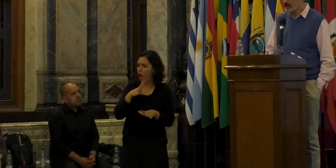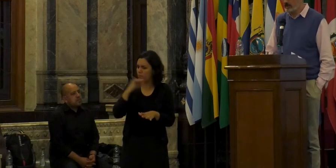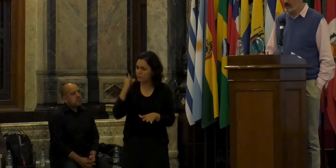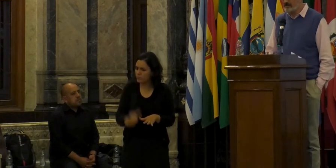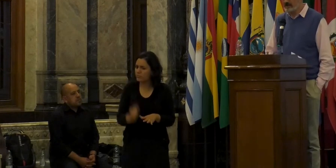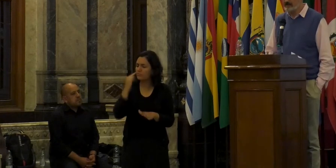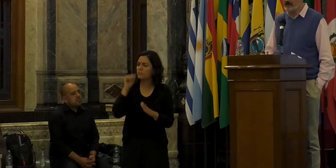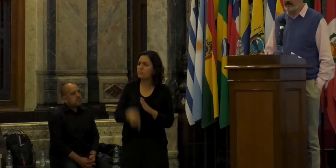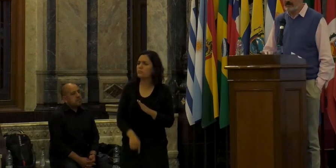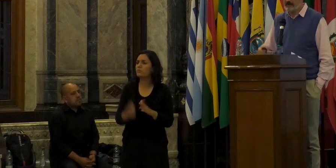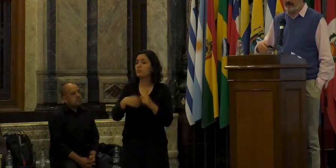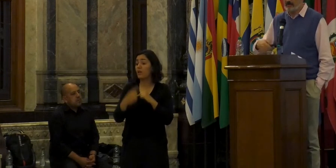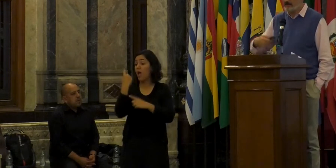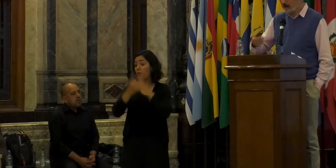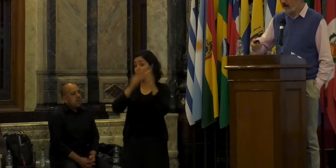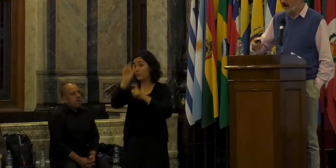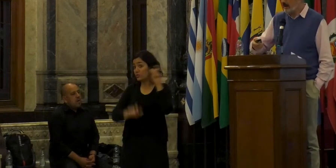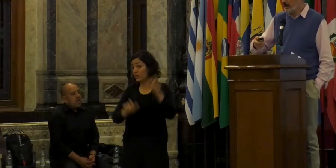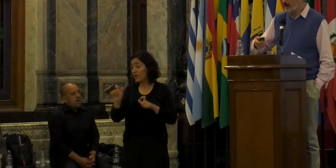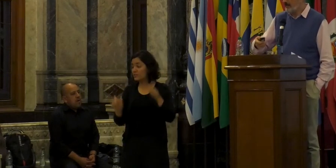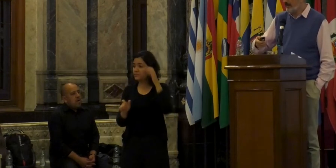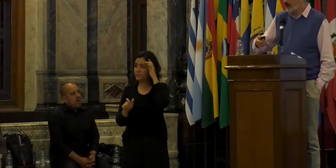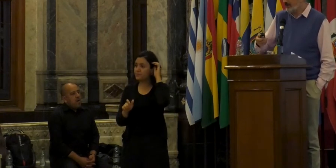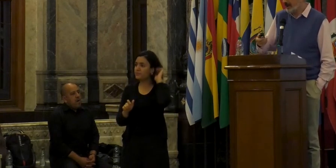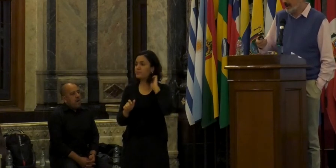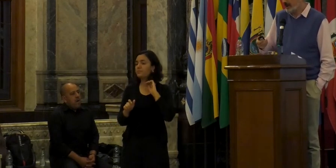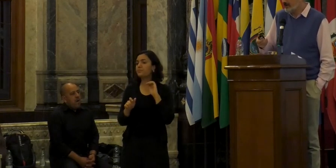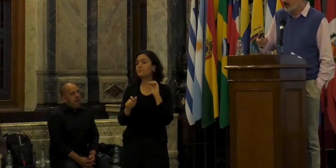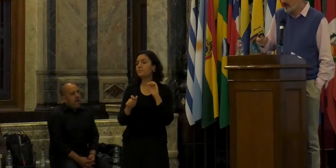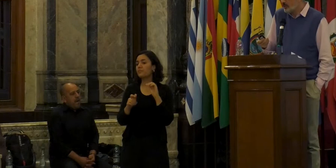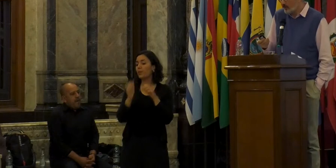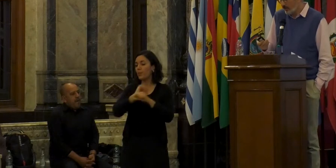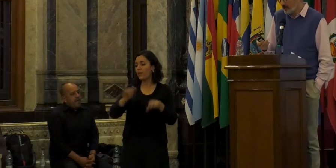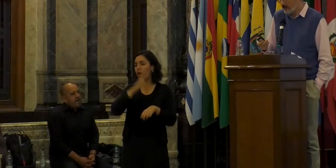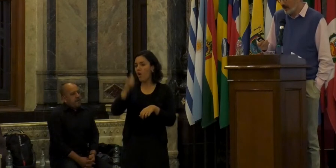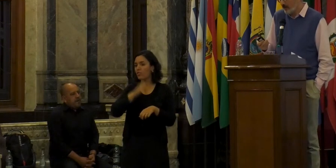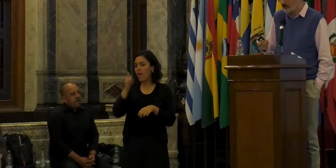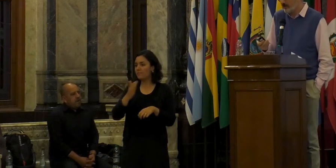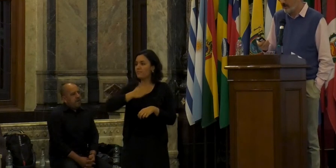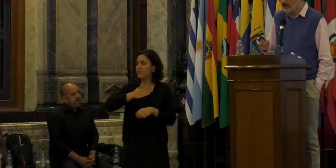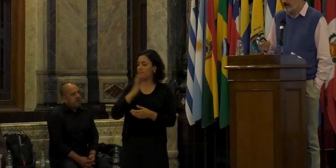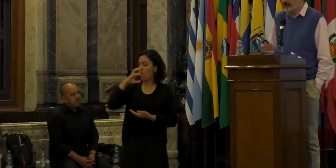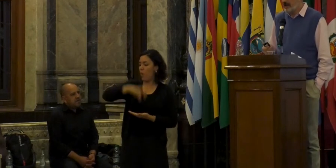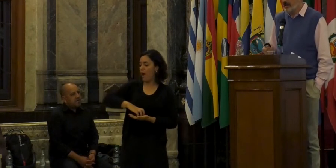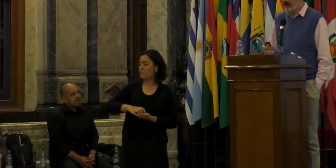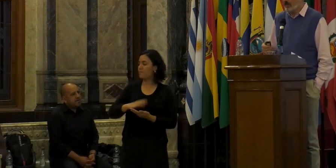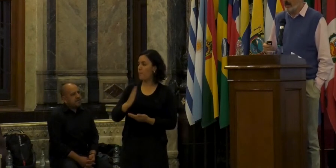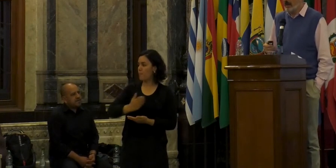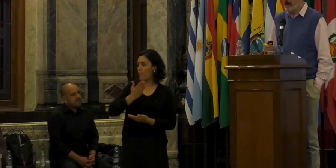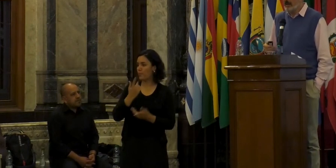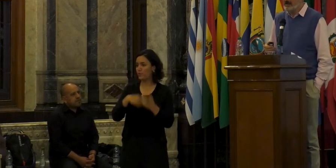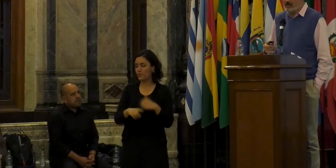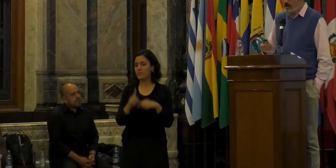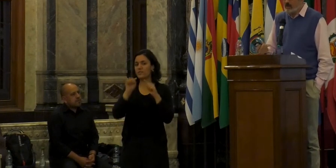de estos protagonistas se prestaran a contar esto en sus propios espacios. Entonces era